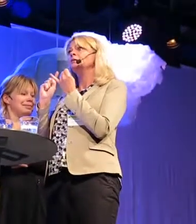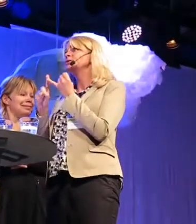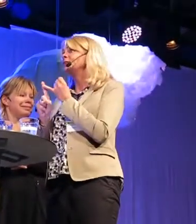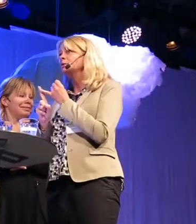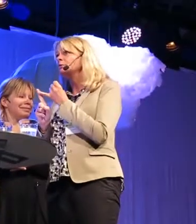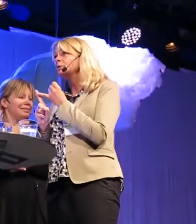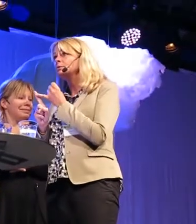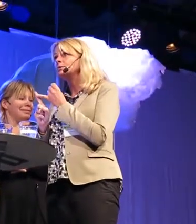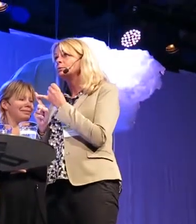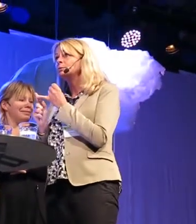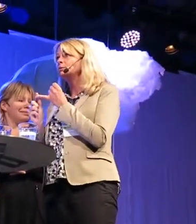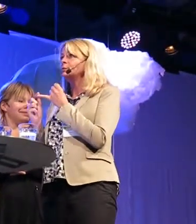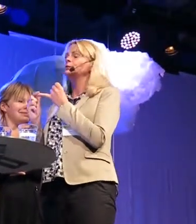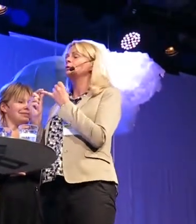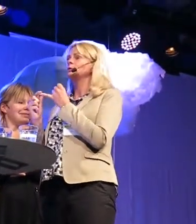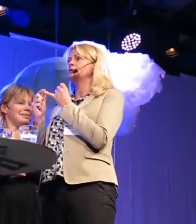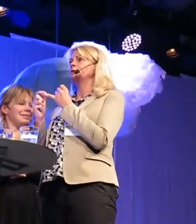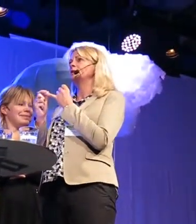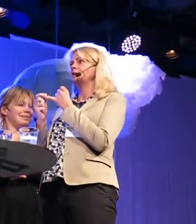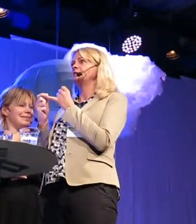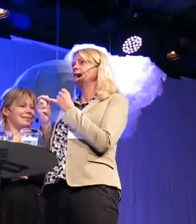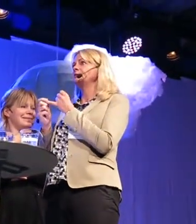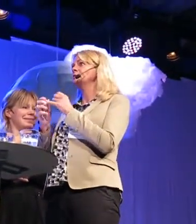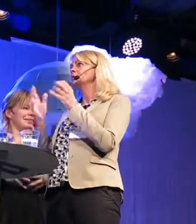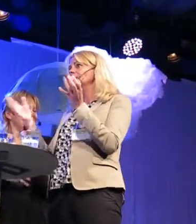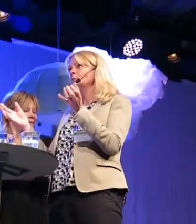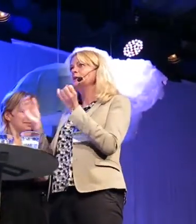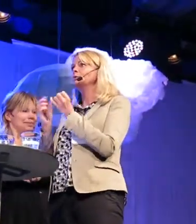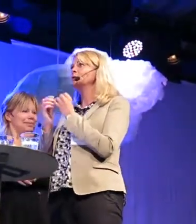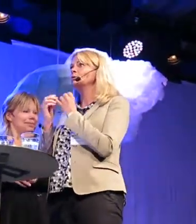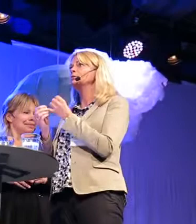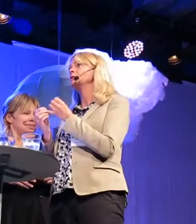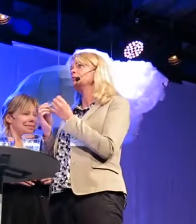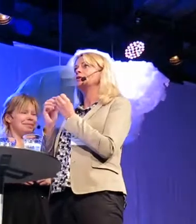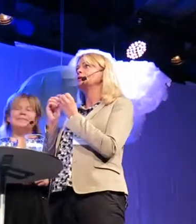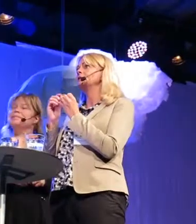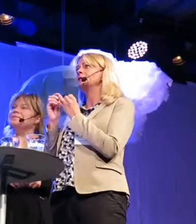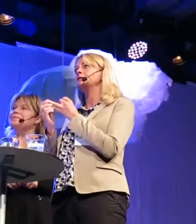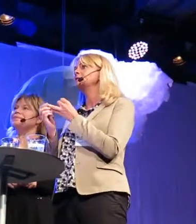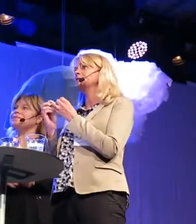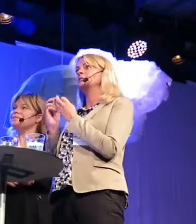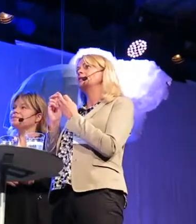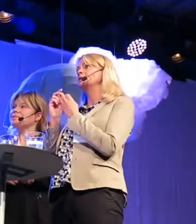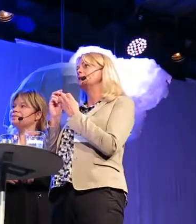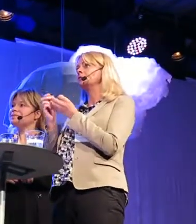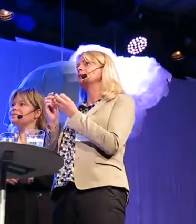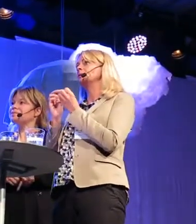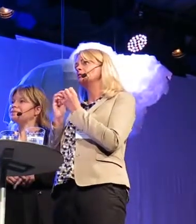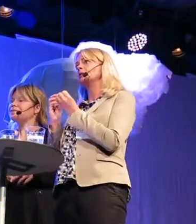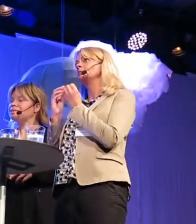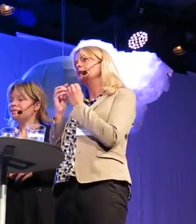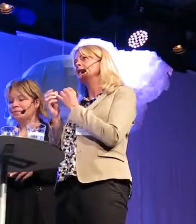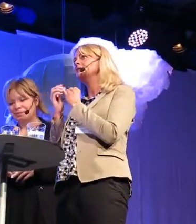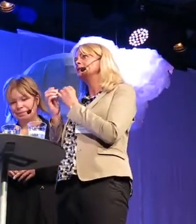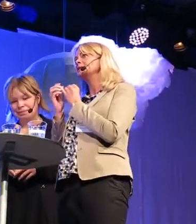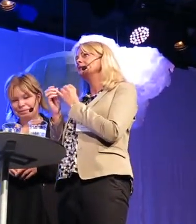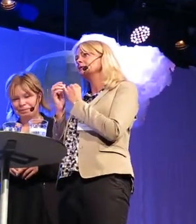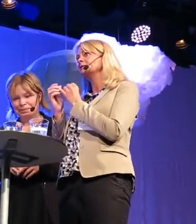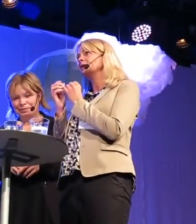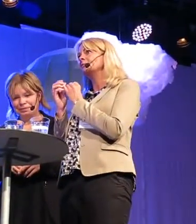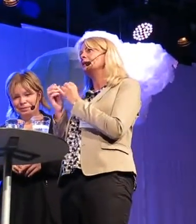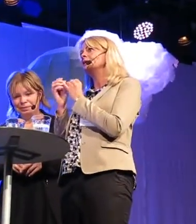ska ha en fossiloberoende fordonsflotta år 2030. Och att om det då är 80% eller 60% eller 100%. Men